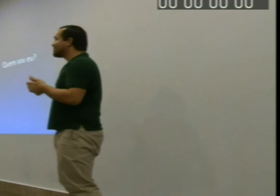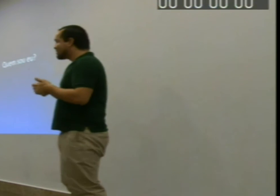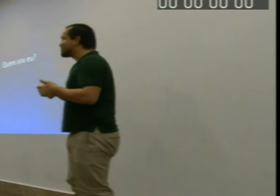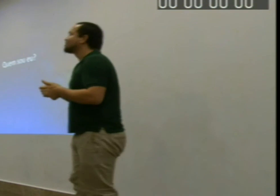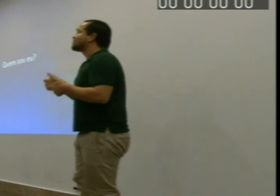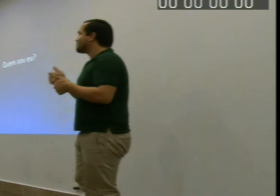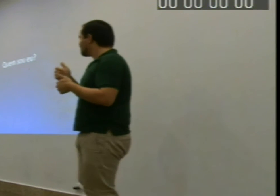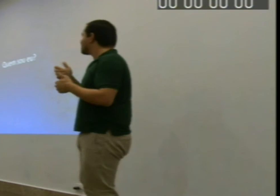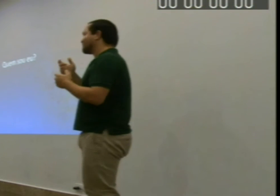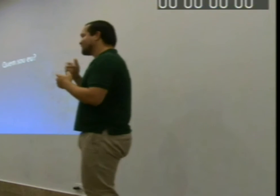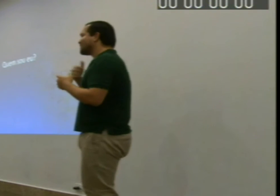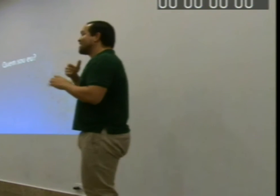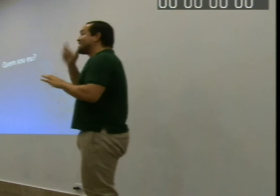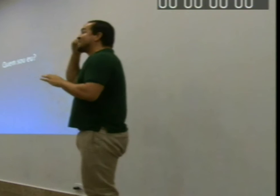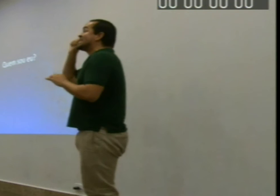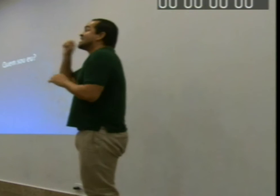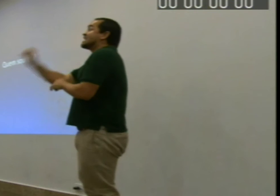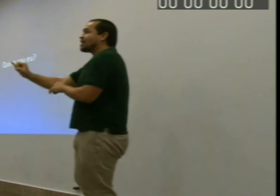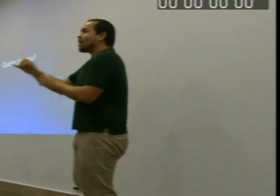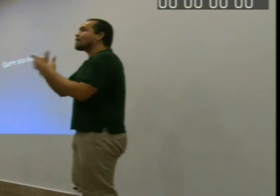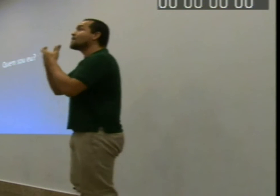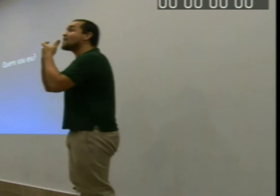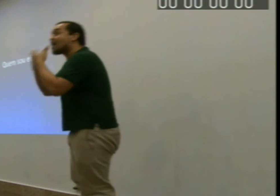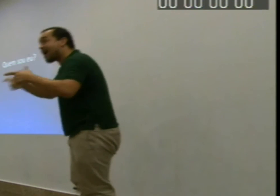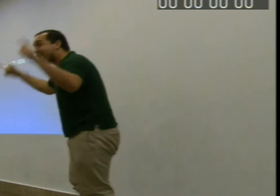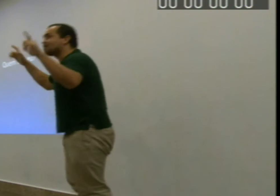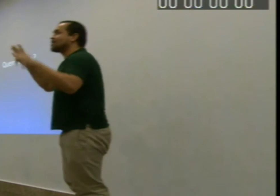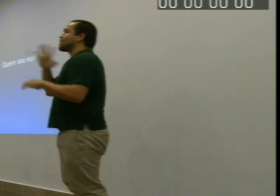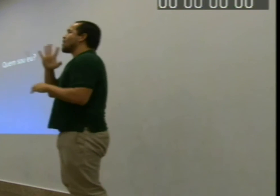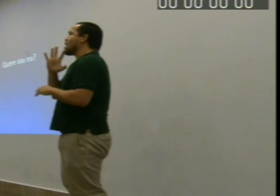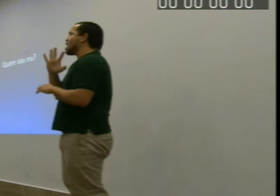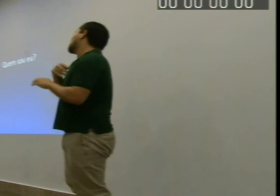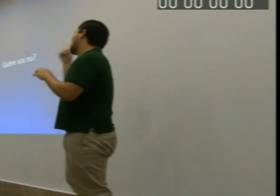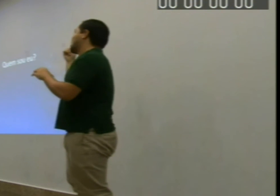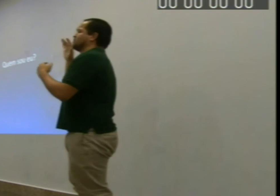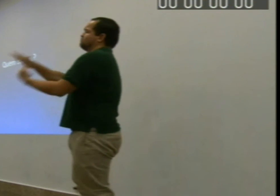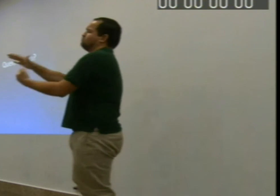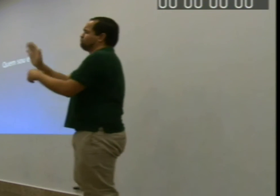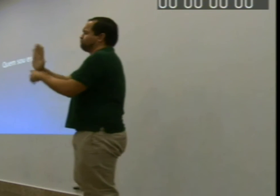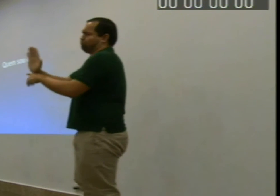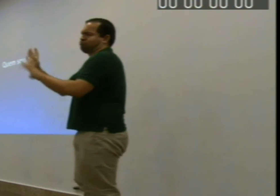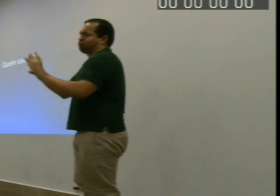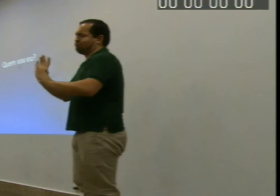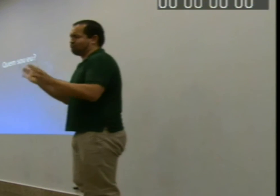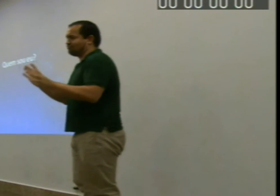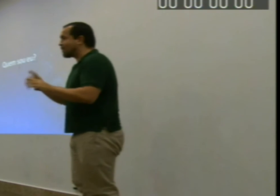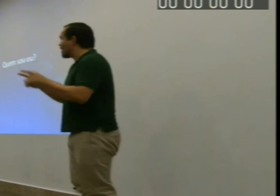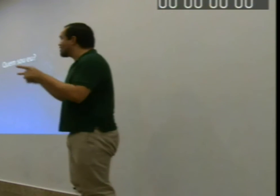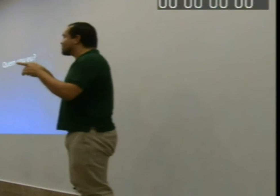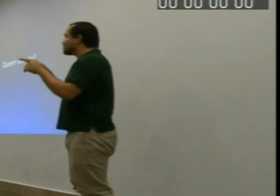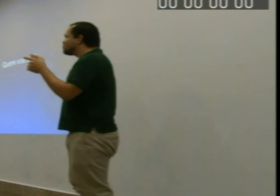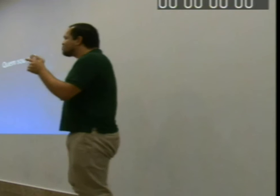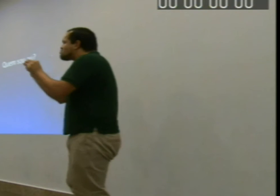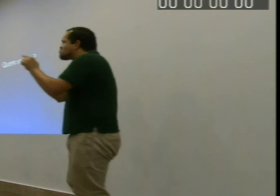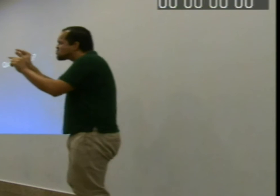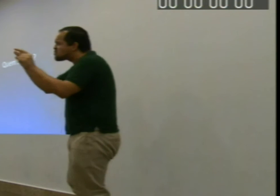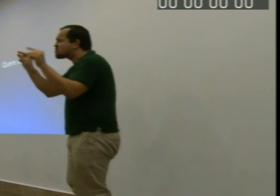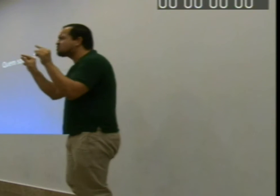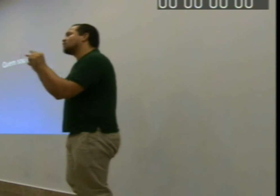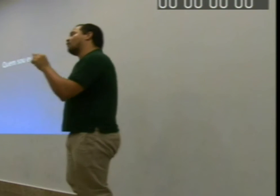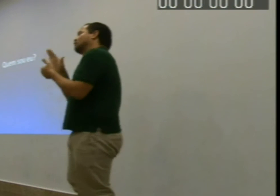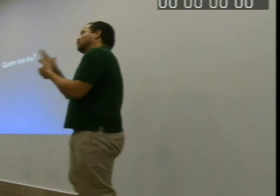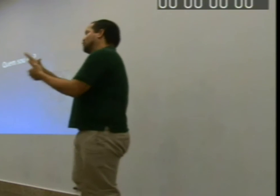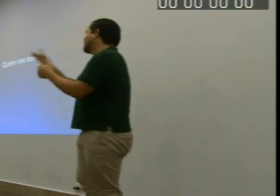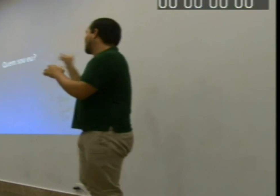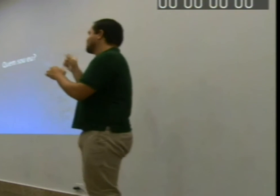galaud nossa bom se a maioria conhecesse eu não ia mostrar nada não não ia mostrar vídeo não ia